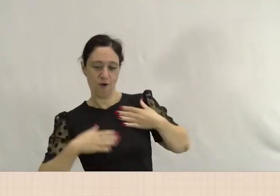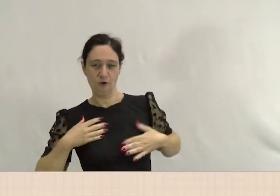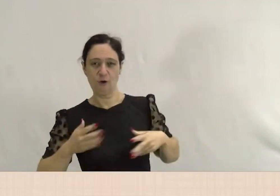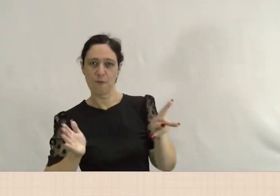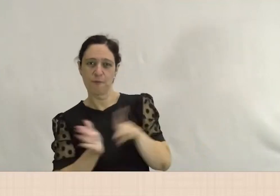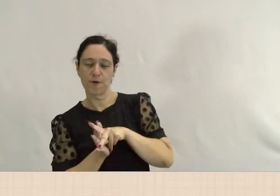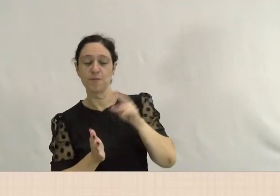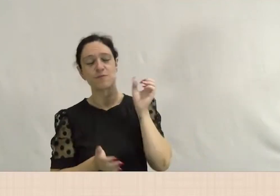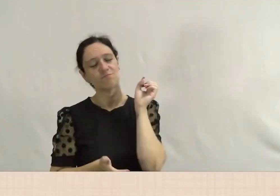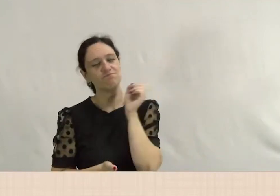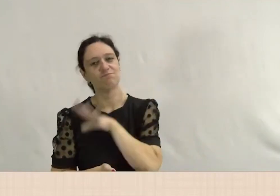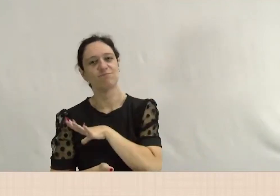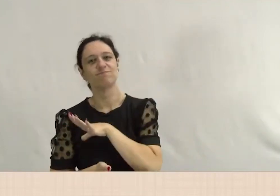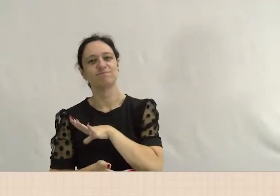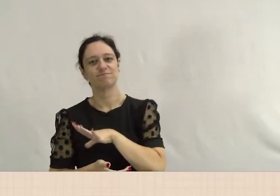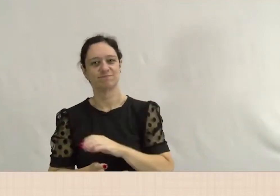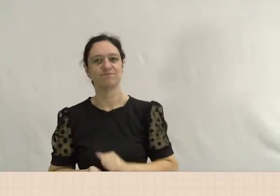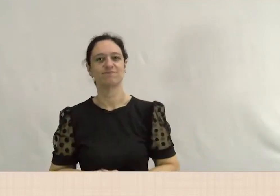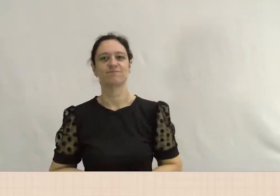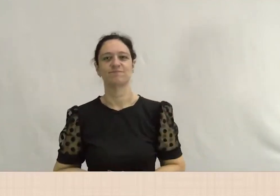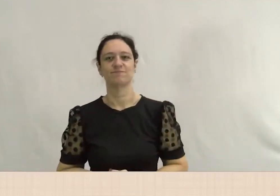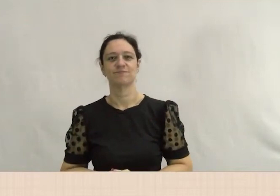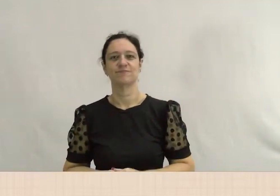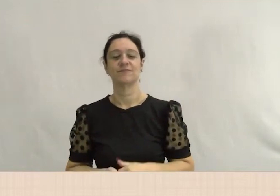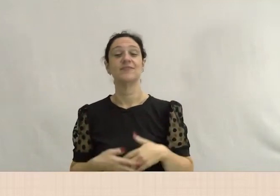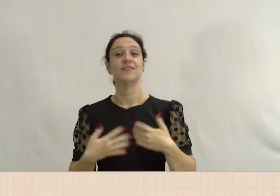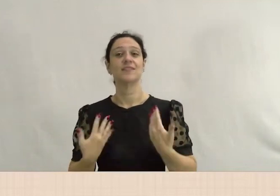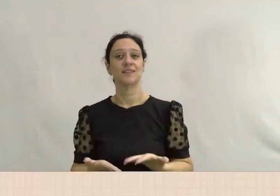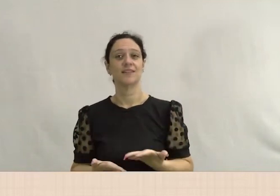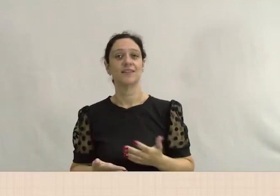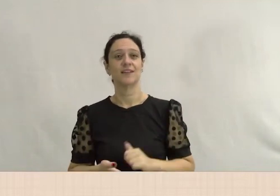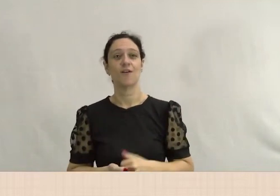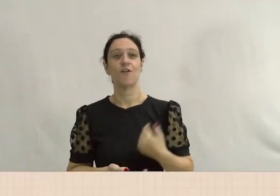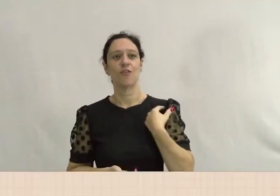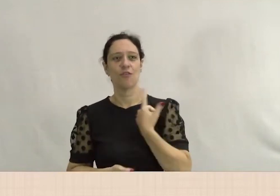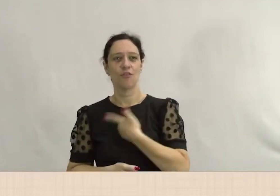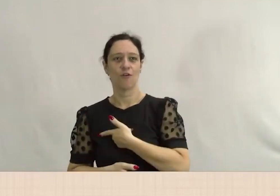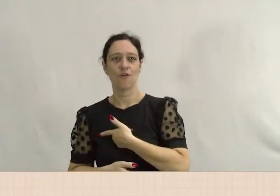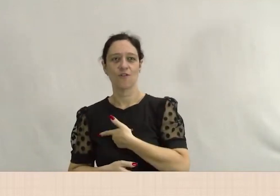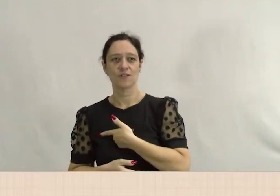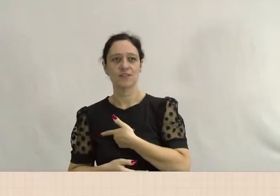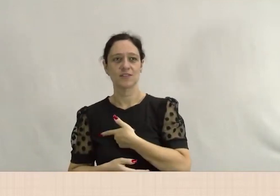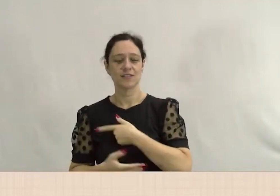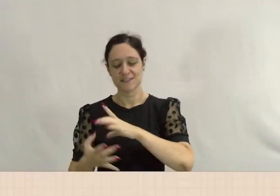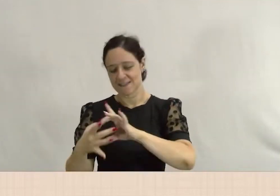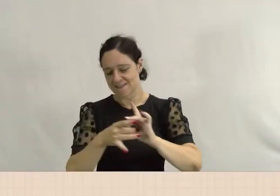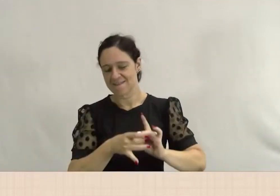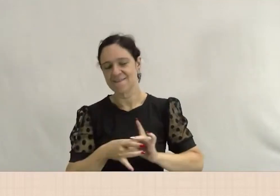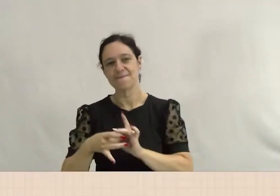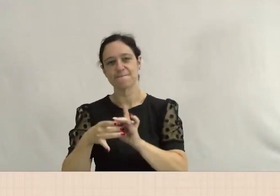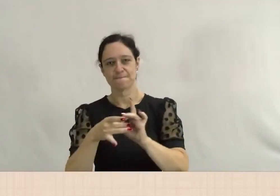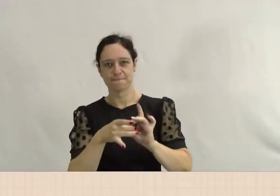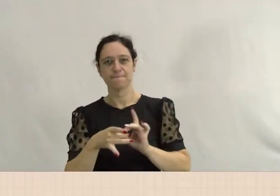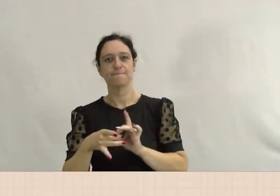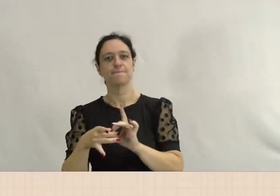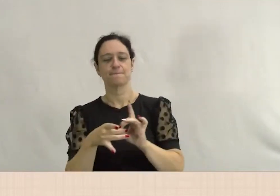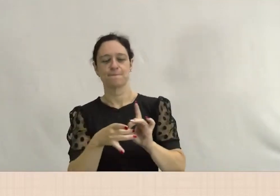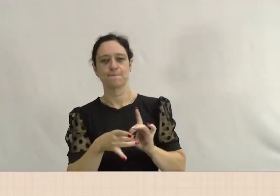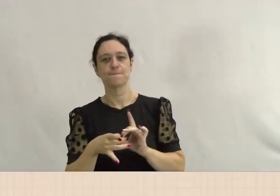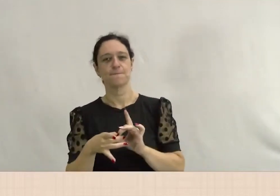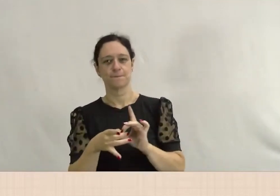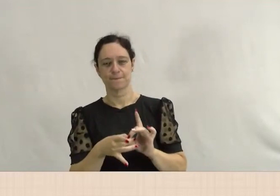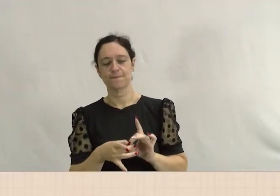glória. Irmãos, aí para frente, nós vamos entrelaçar com Deus quando chegar no novo céu, nova